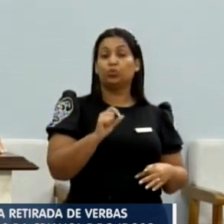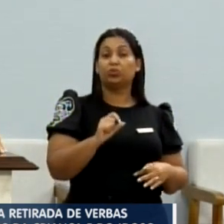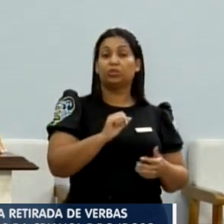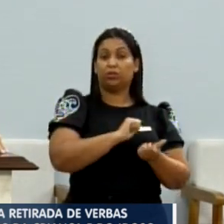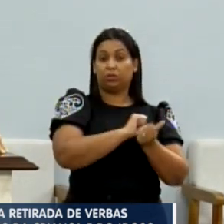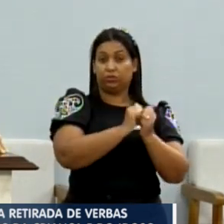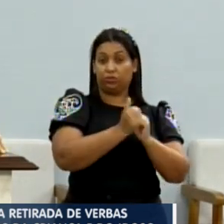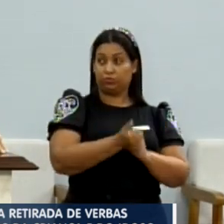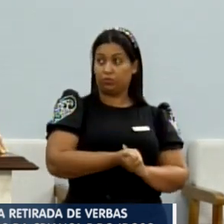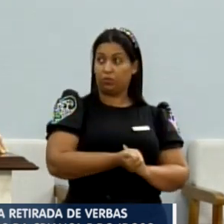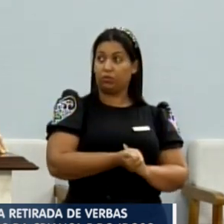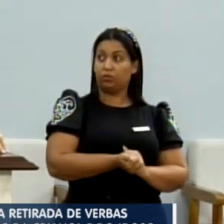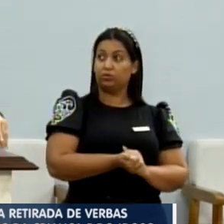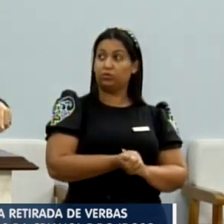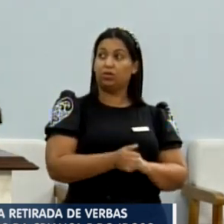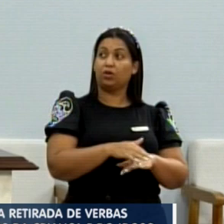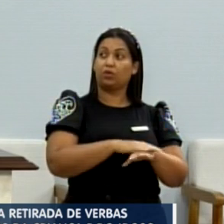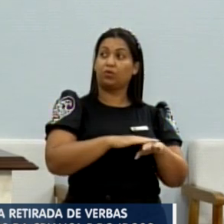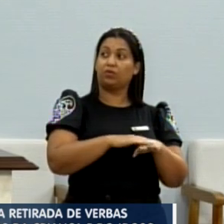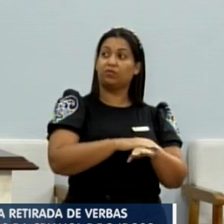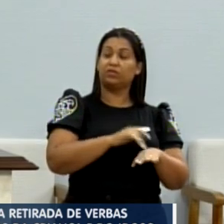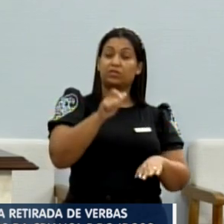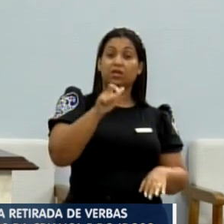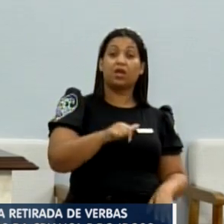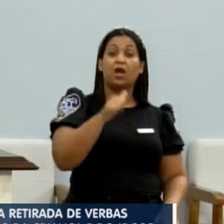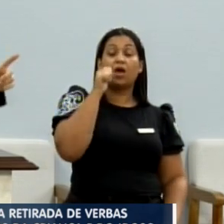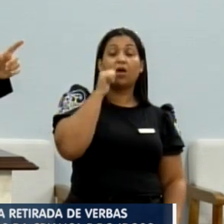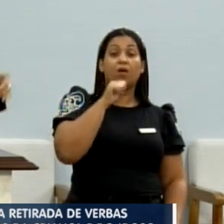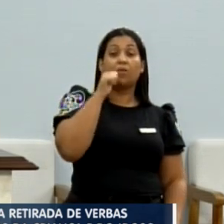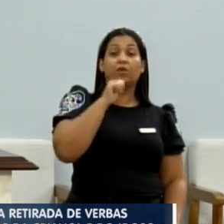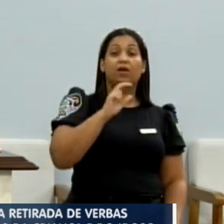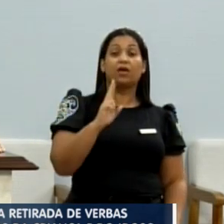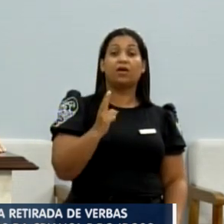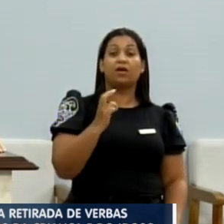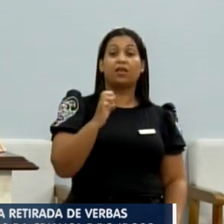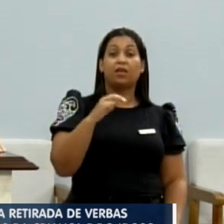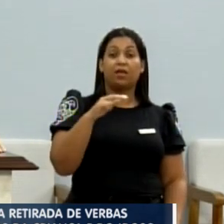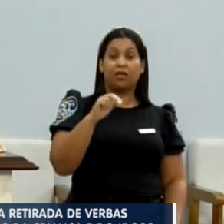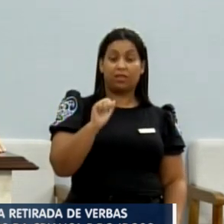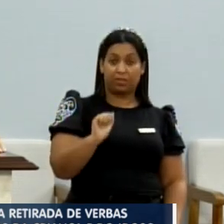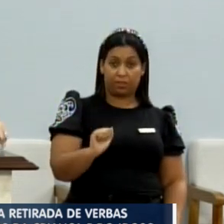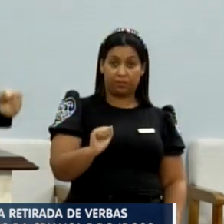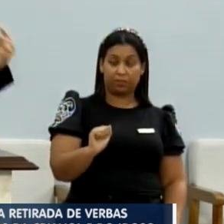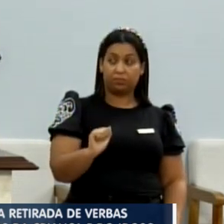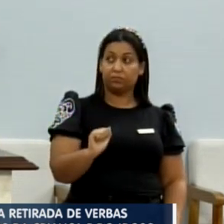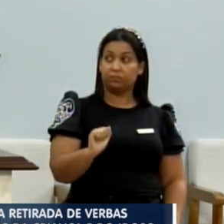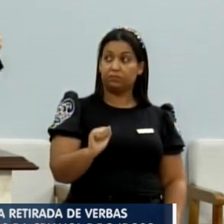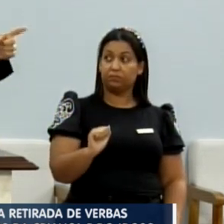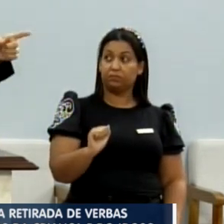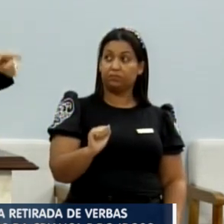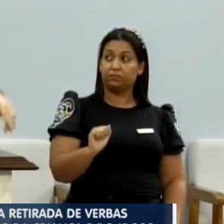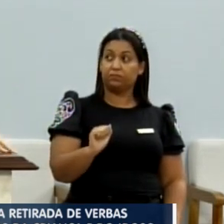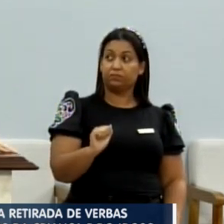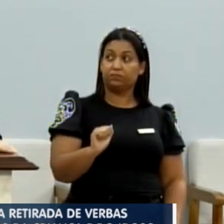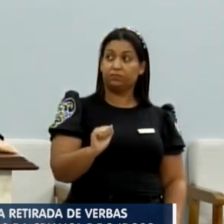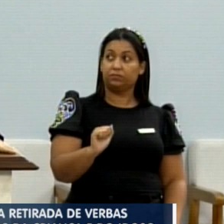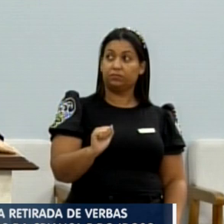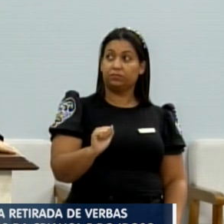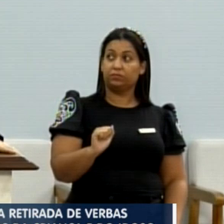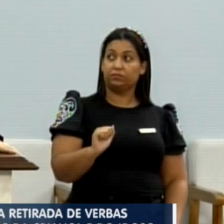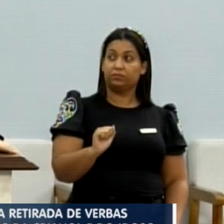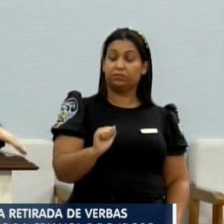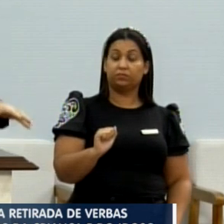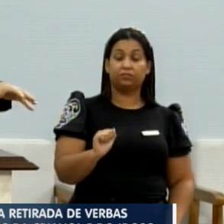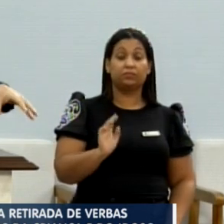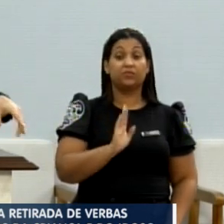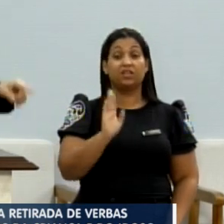e lá conversei com a secretária Helena porque eu havia levado a secretária Helena Vereador Júlio Donizete lá no Residêncial Caetana onde o senhor